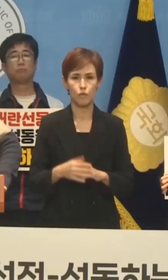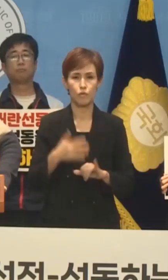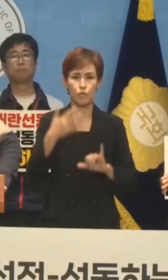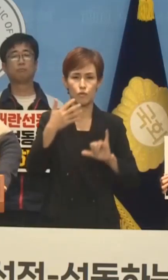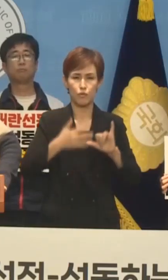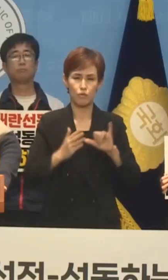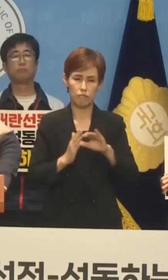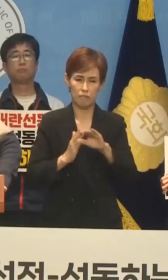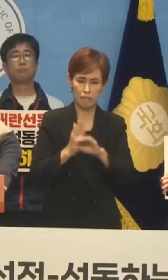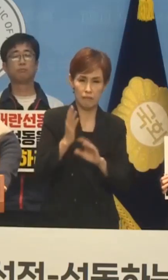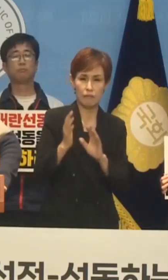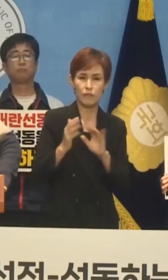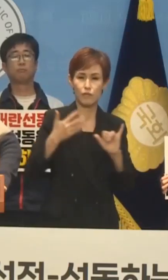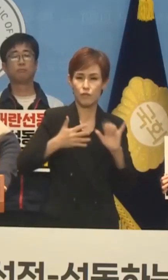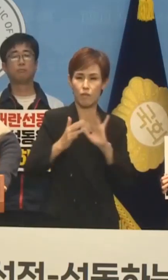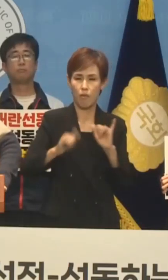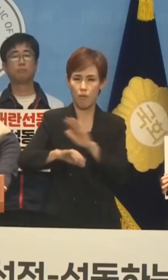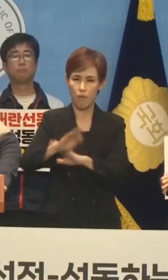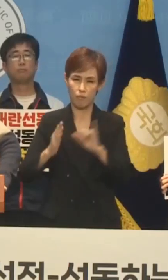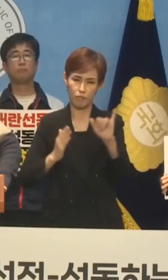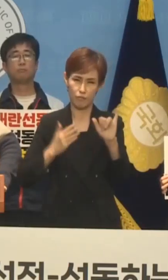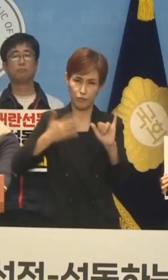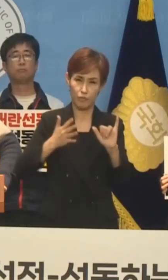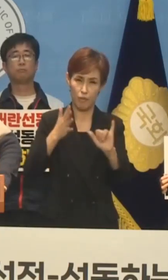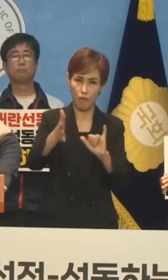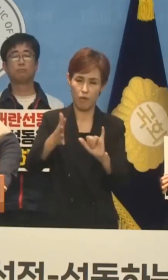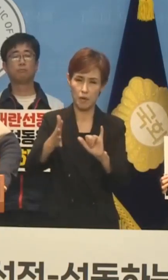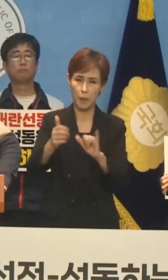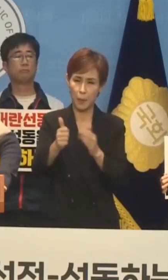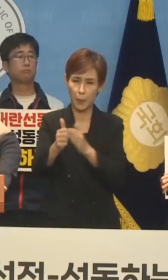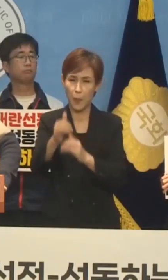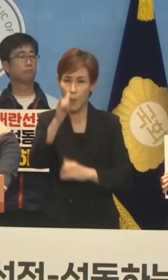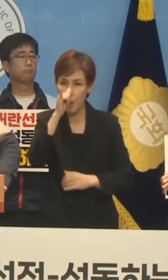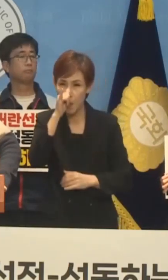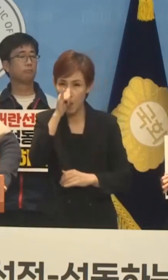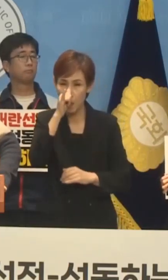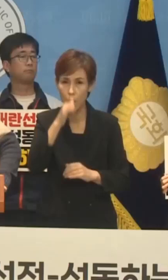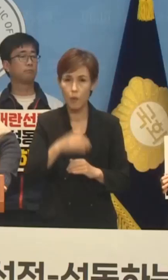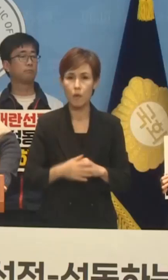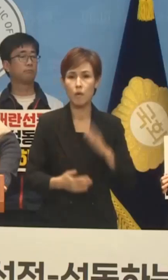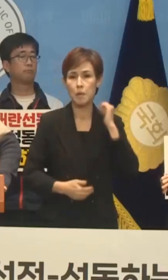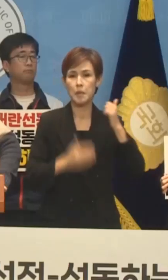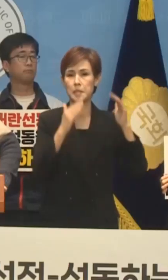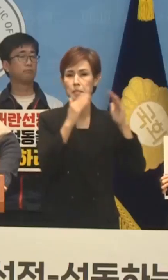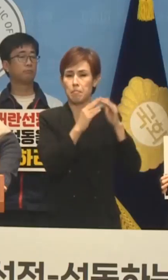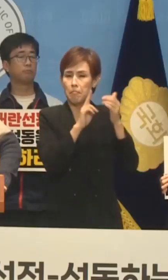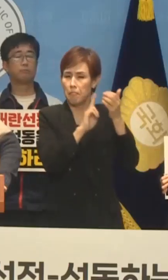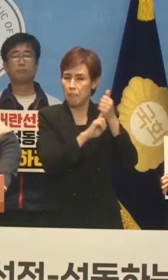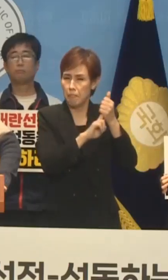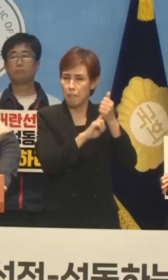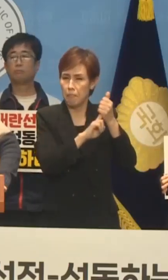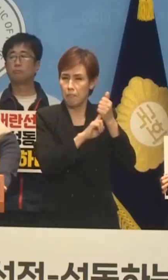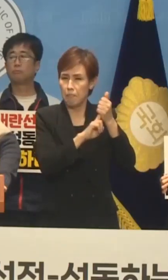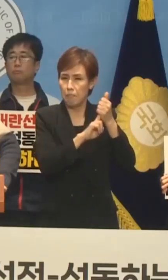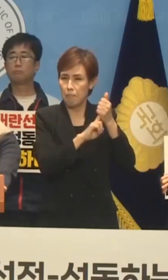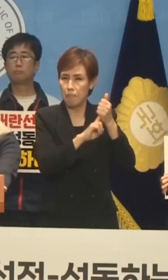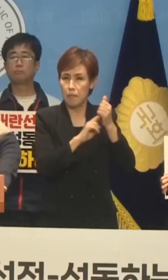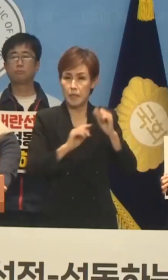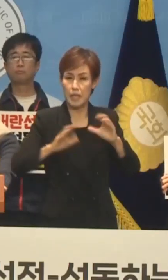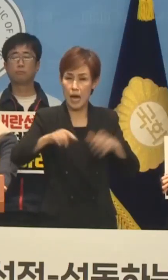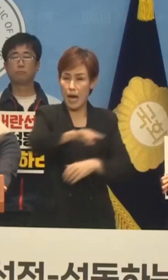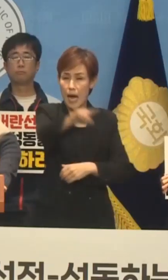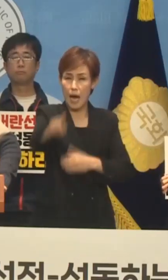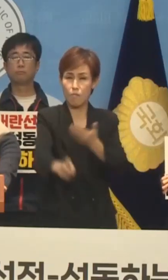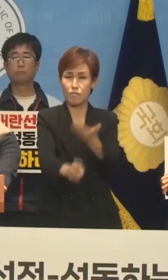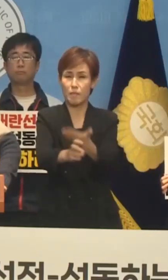앞세우고 경호처를 방패 삼아 안락한 관저에 숨어서 자신 빼고 세상 모든 것이